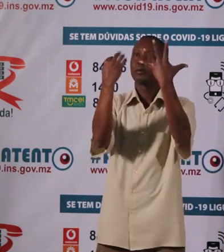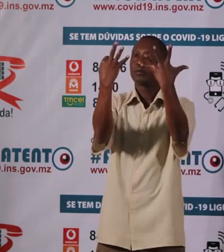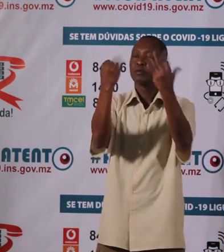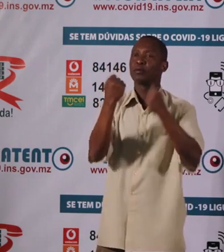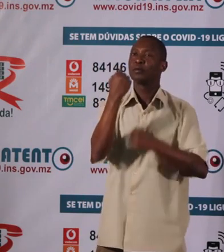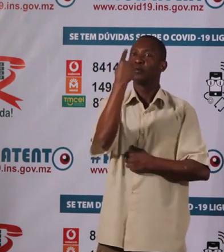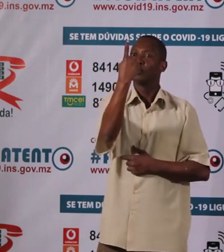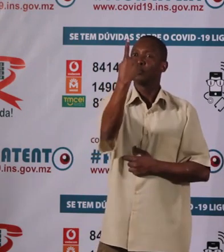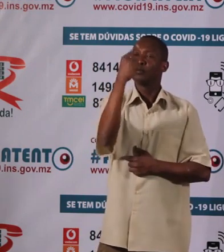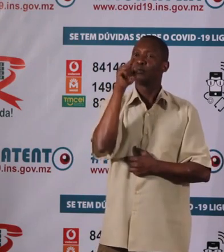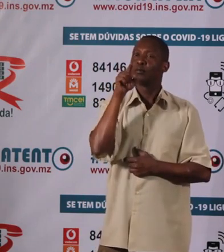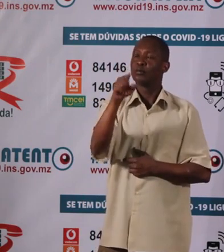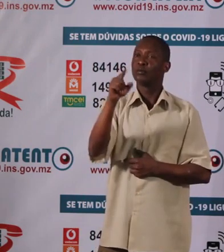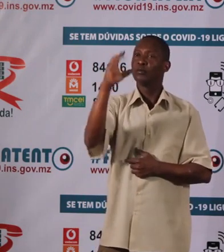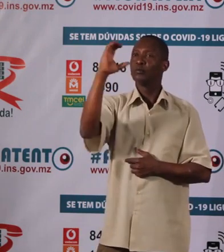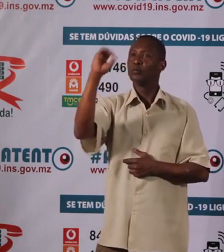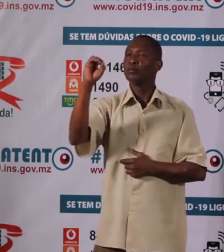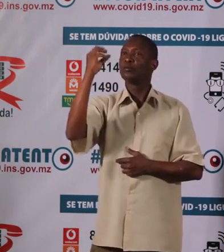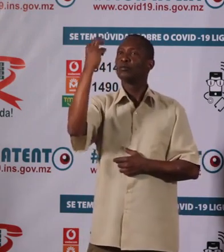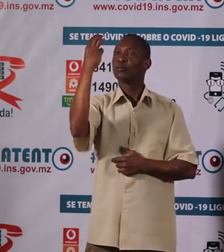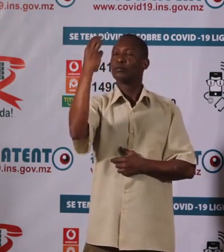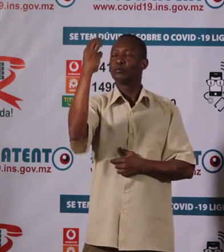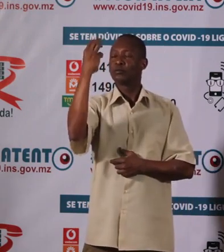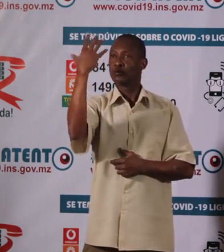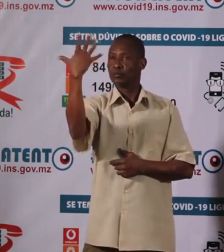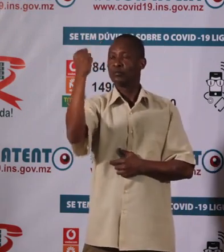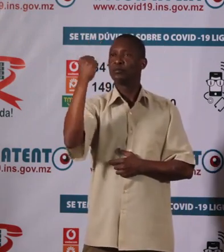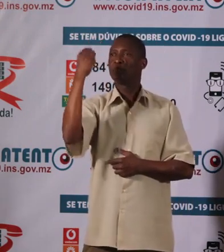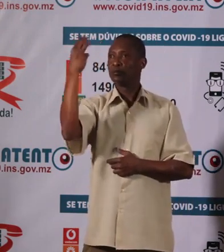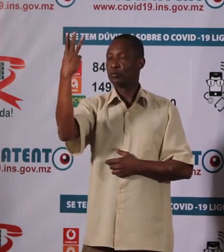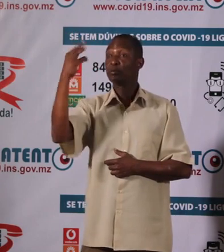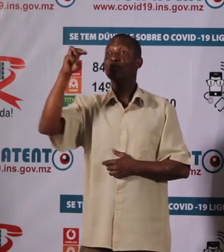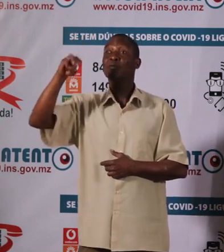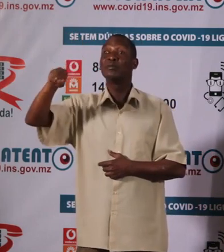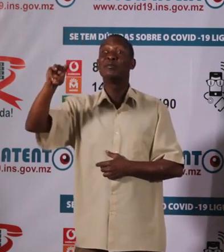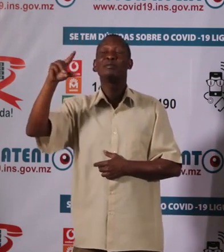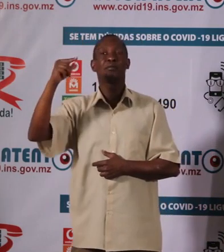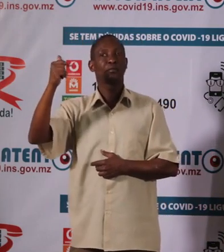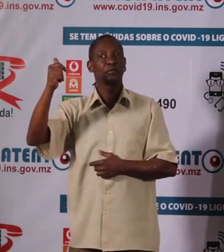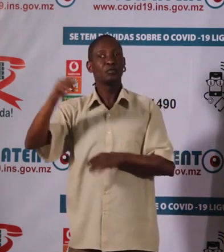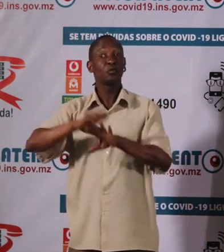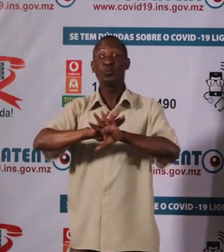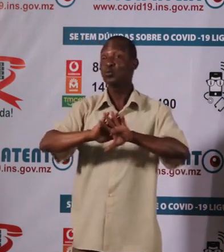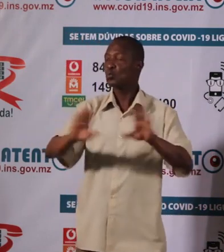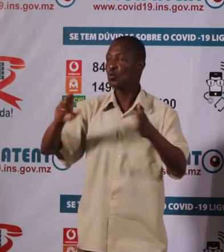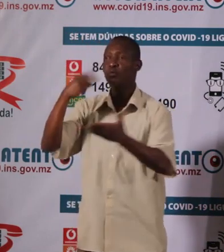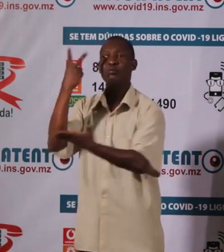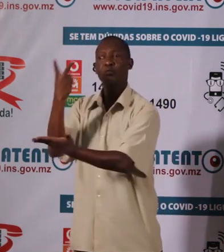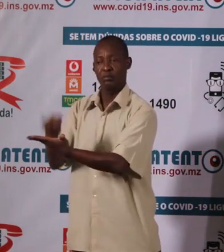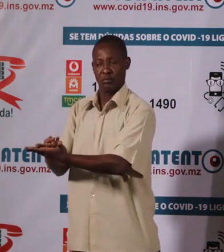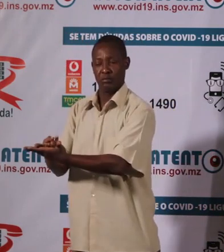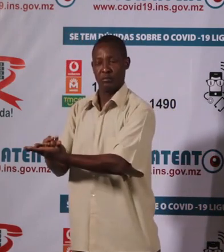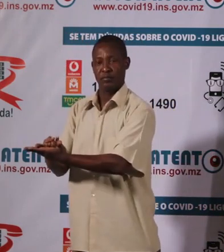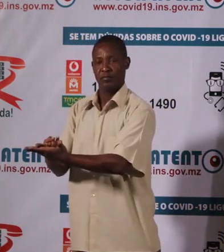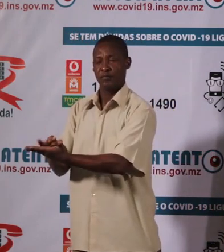181.053 meticais pelo período de internamento que ele vai ter. Não estamos a contabilizar que o desfecho